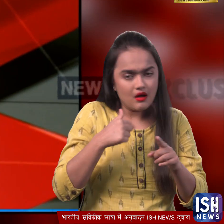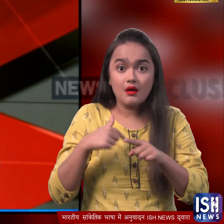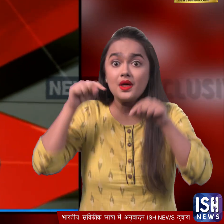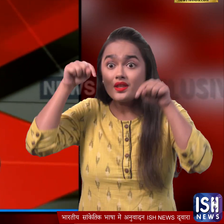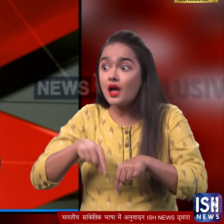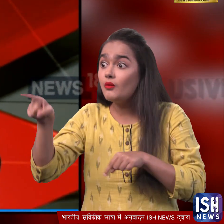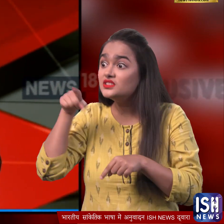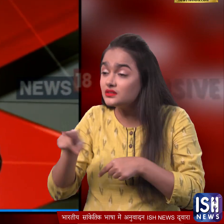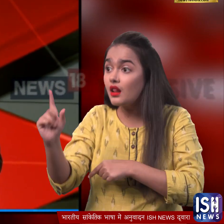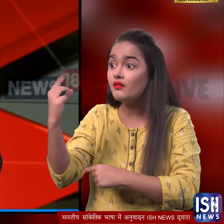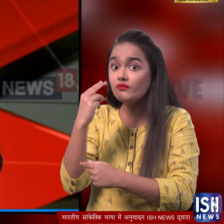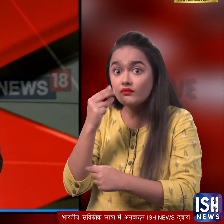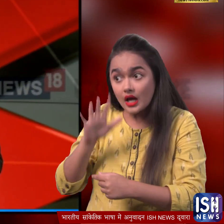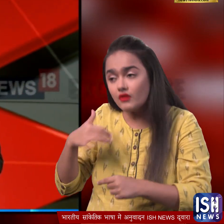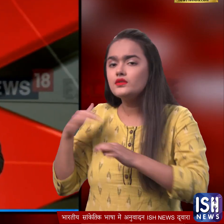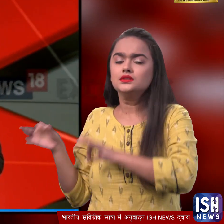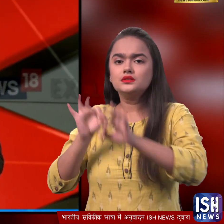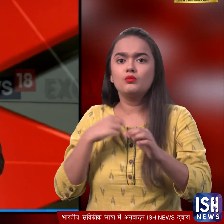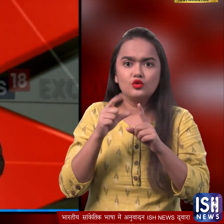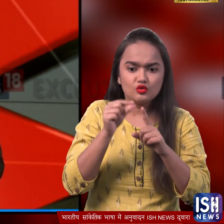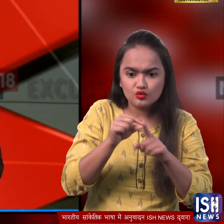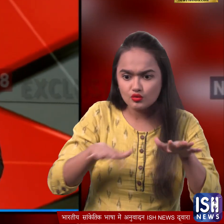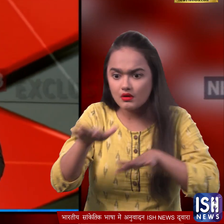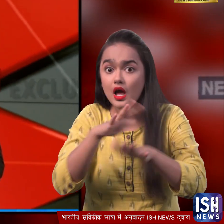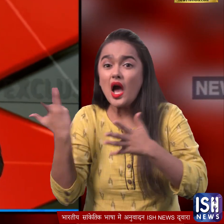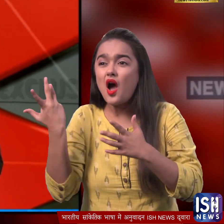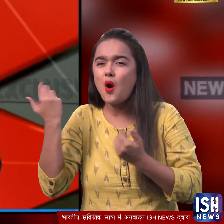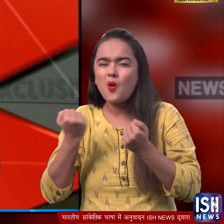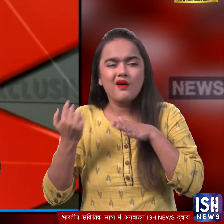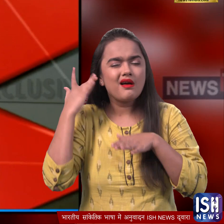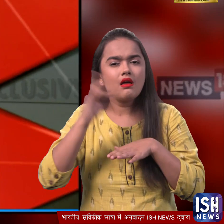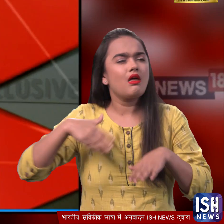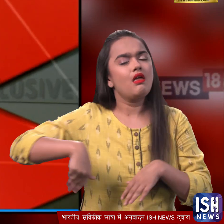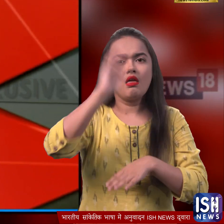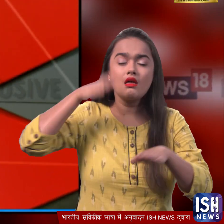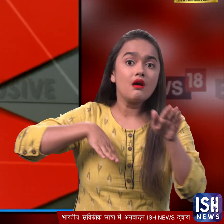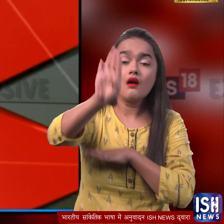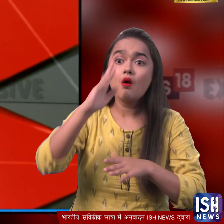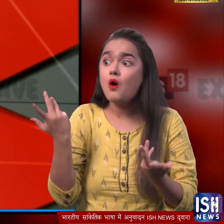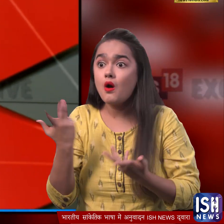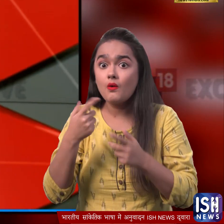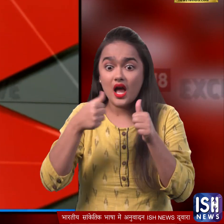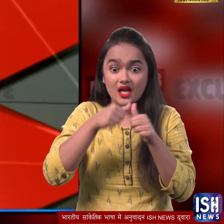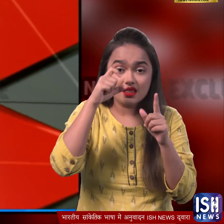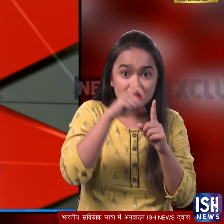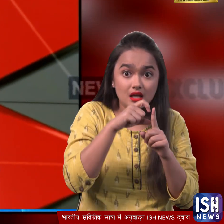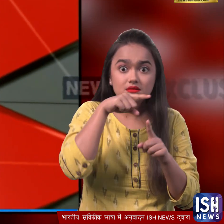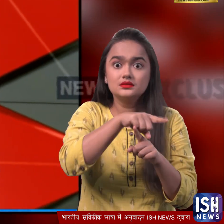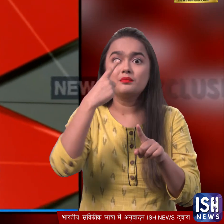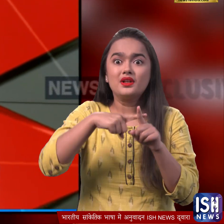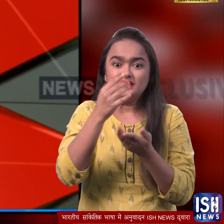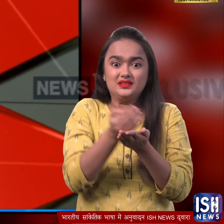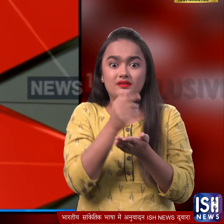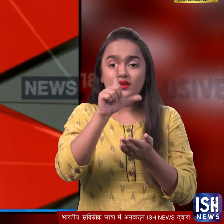लगाने पहुंची कि 3 अक्टूबर को गाड़ियों ने किसानों की भीड़ को कैसे कुचला था, जिसमें 3 आरोपियों अंकित दास, उसके